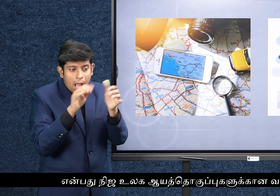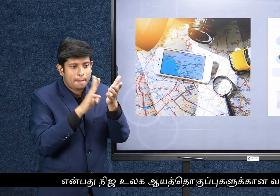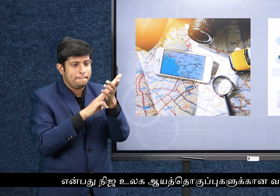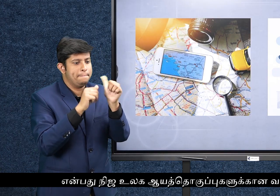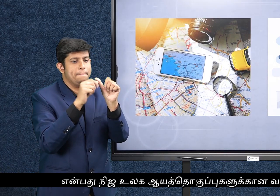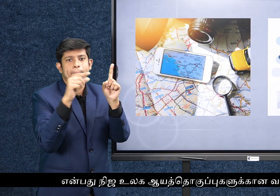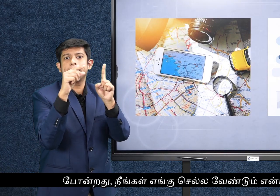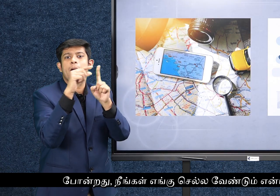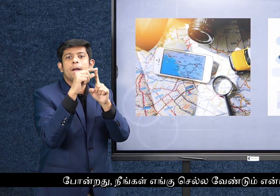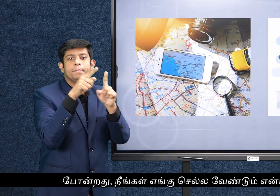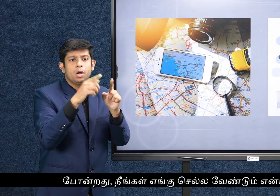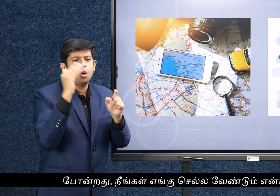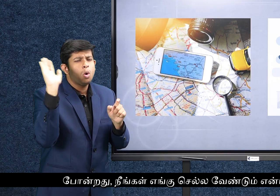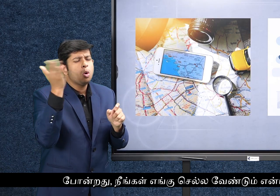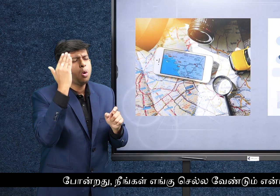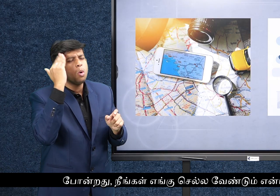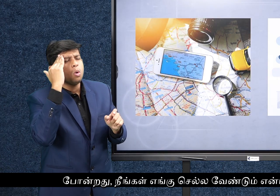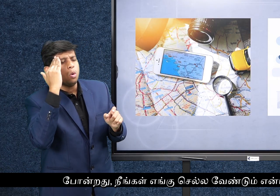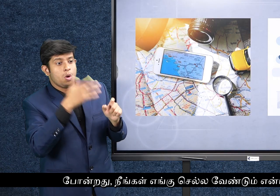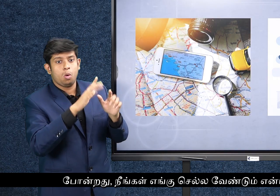செல்ல திட்டமிடுகிறீர்களோ